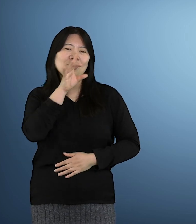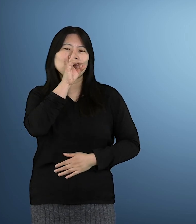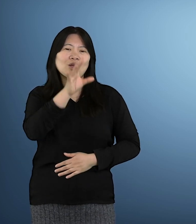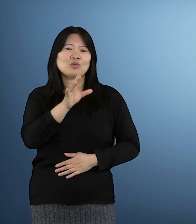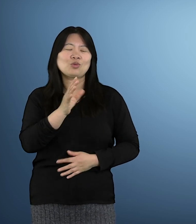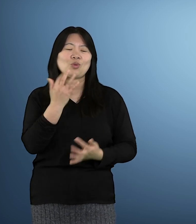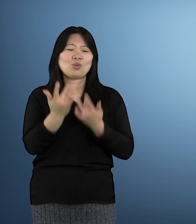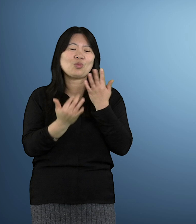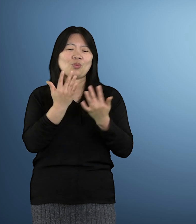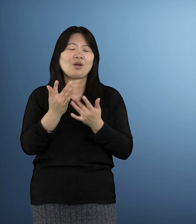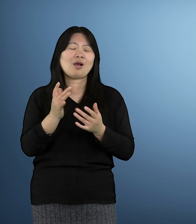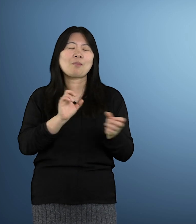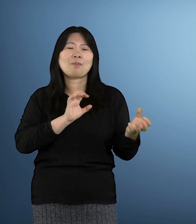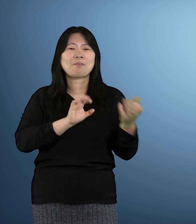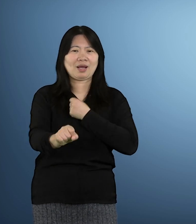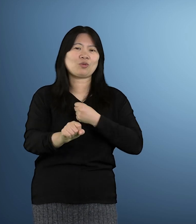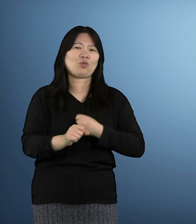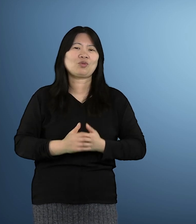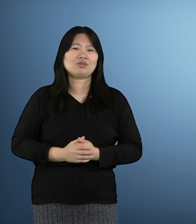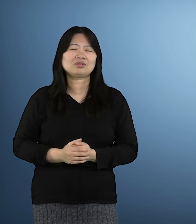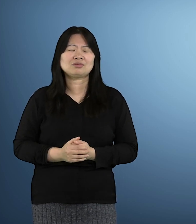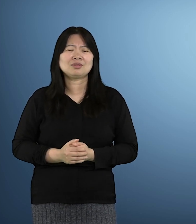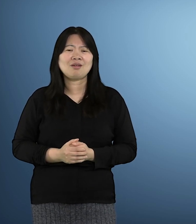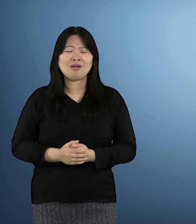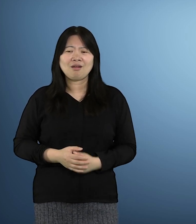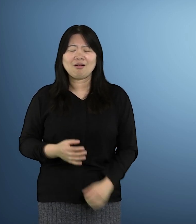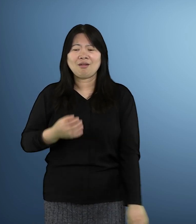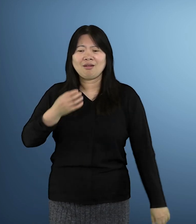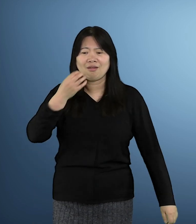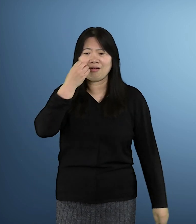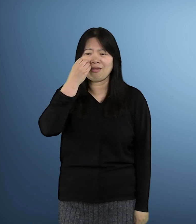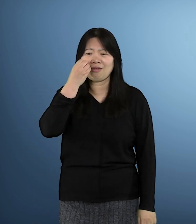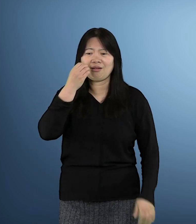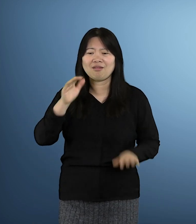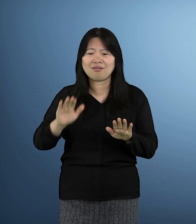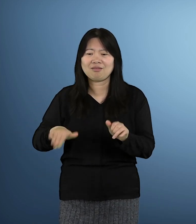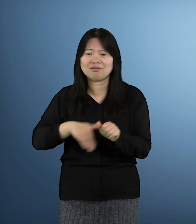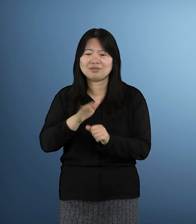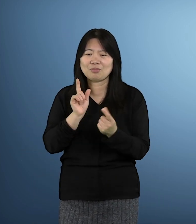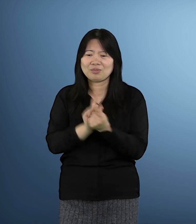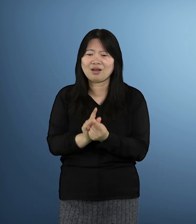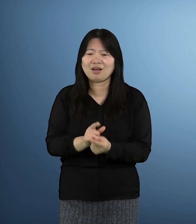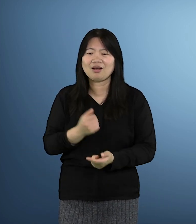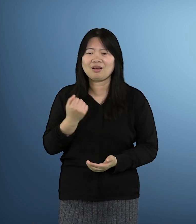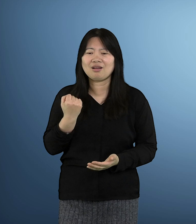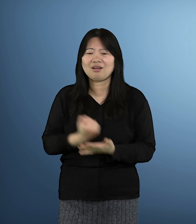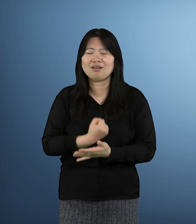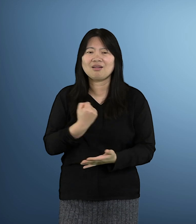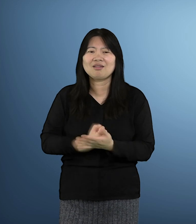이런 참 괴이스럽고 황당한 시대가 어디 있어요.